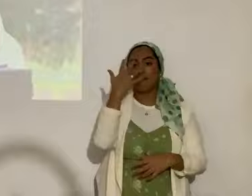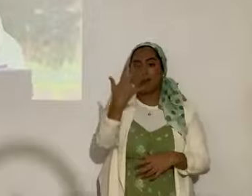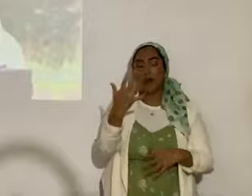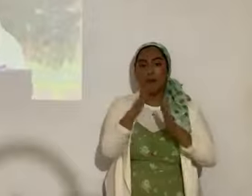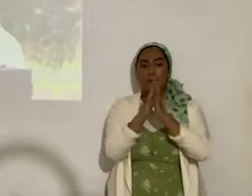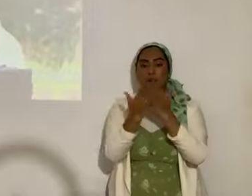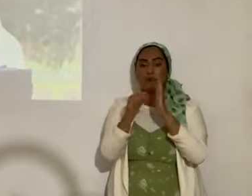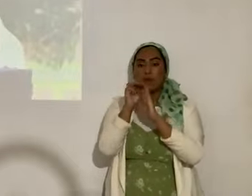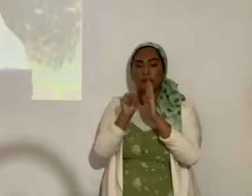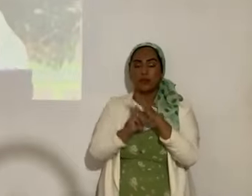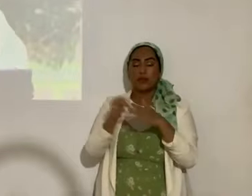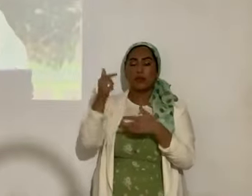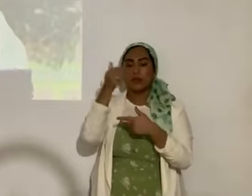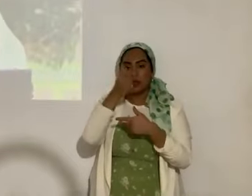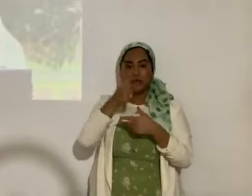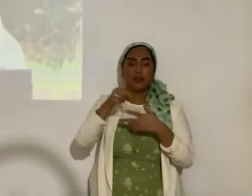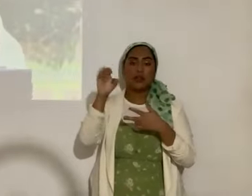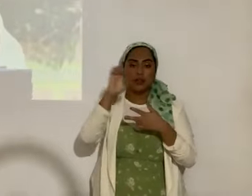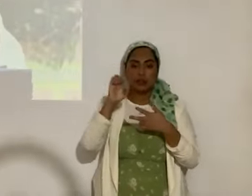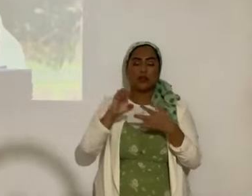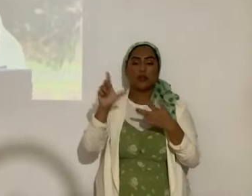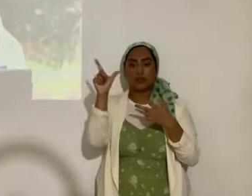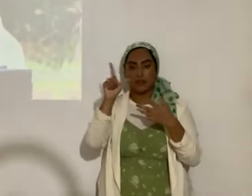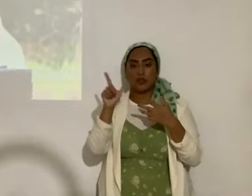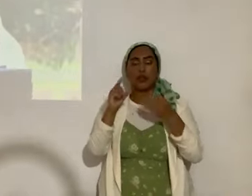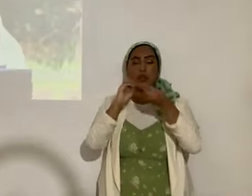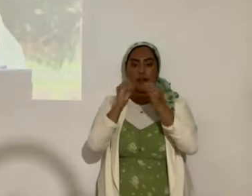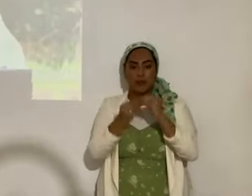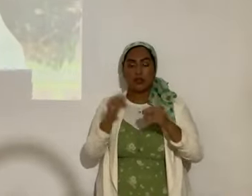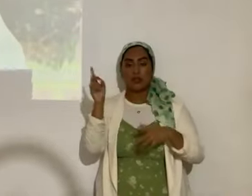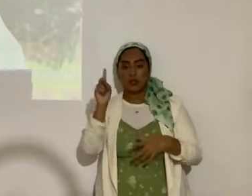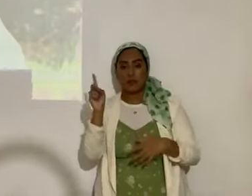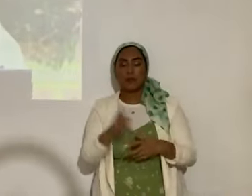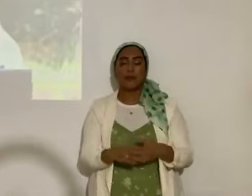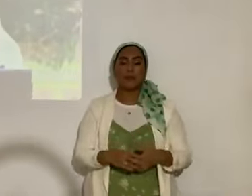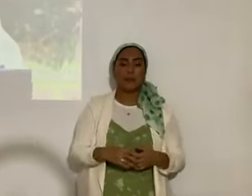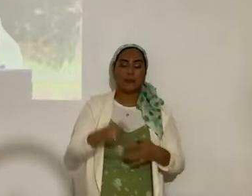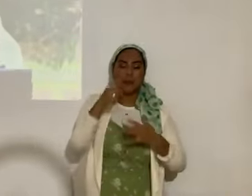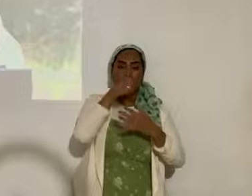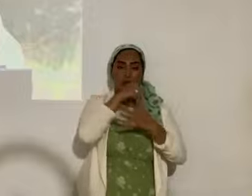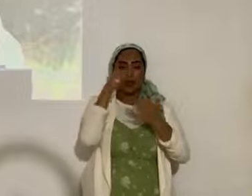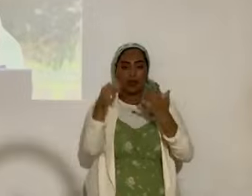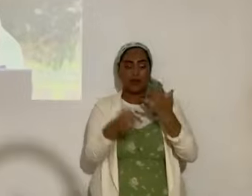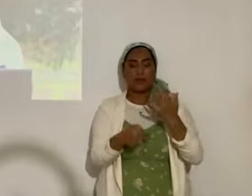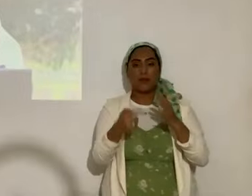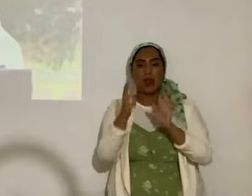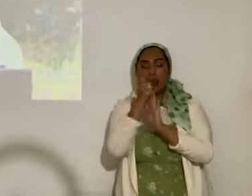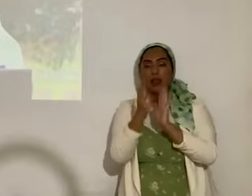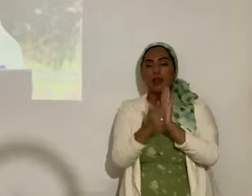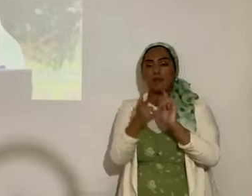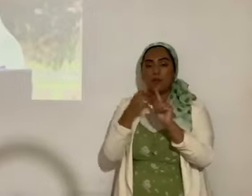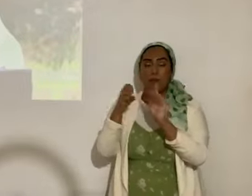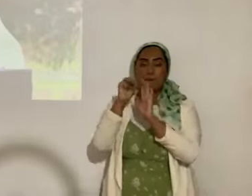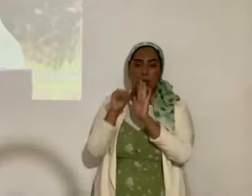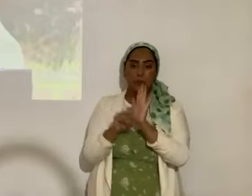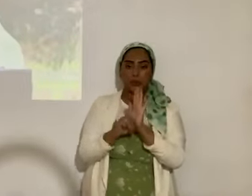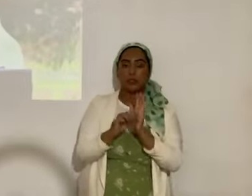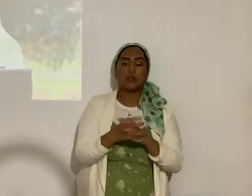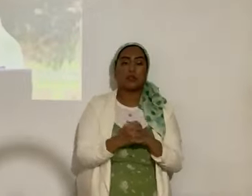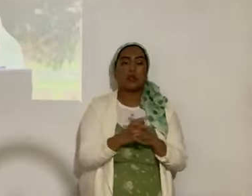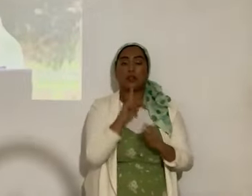de Moisés Génesis Éxodo levítico números y Deuteronomio se conoce o la ley mosaica mal conocida